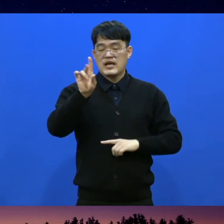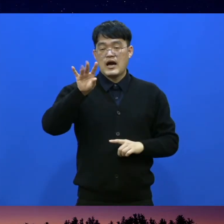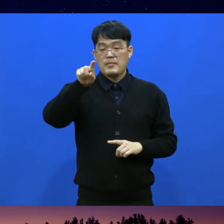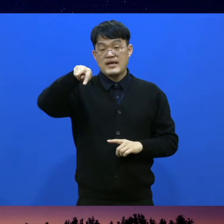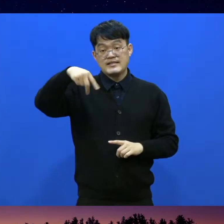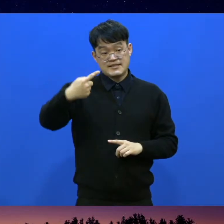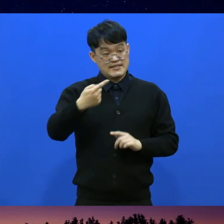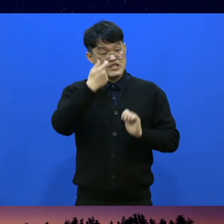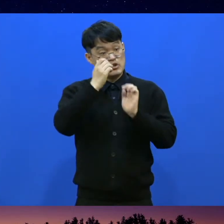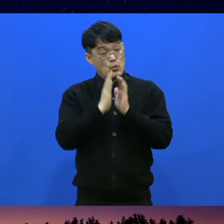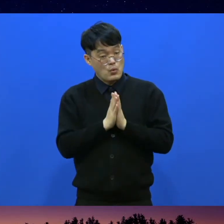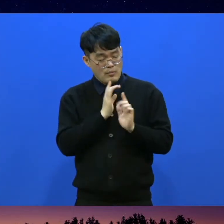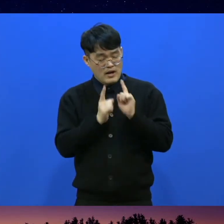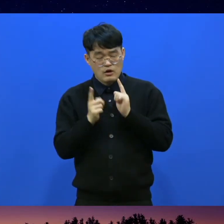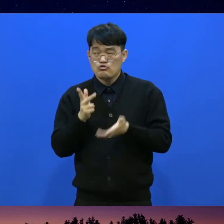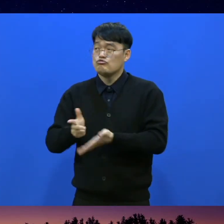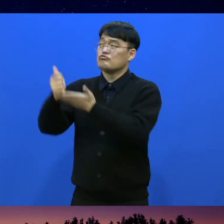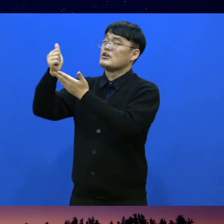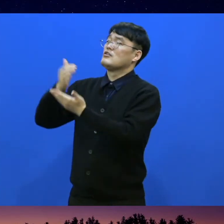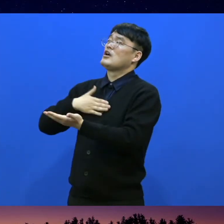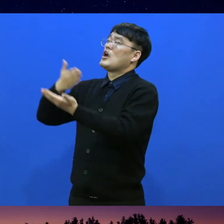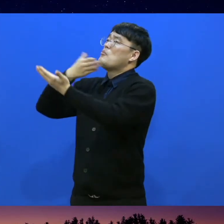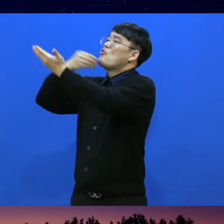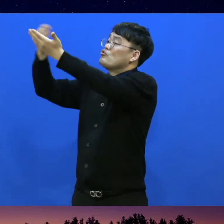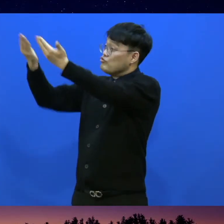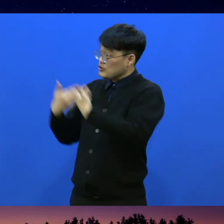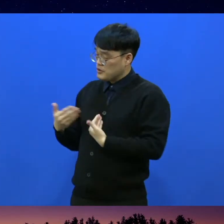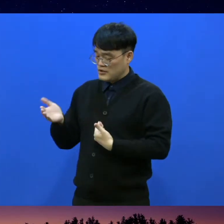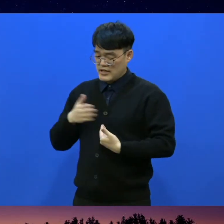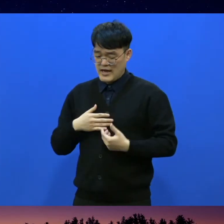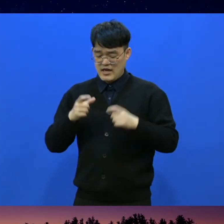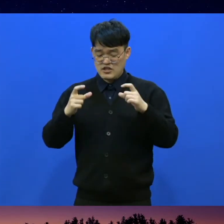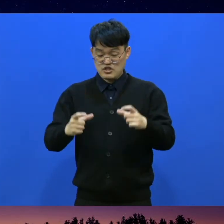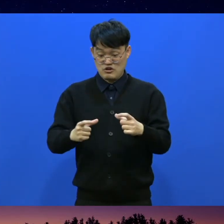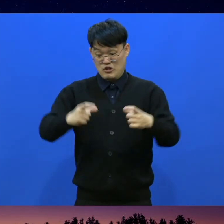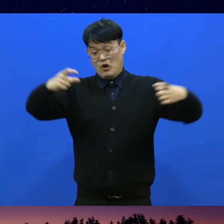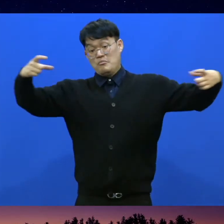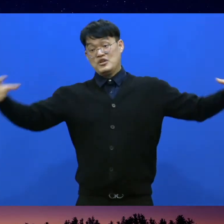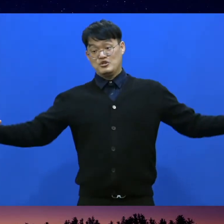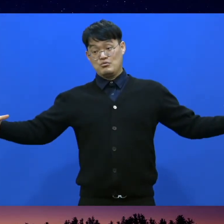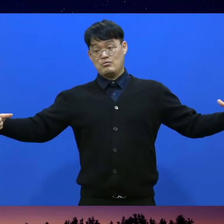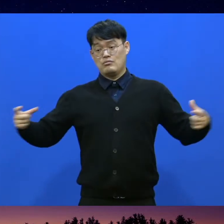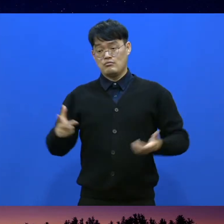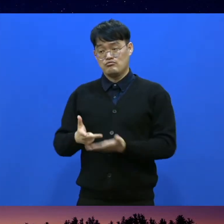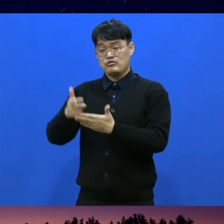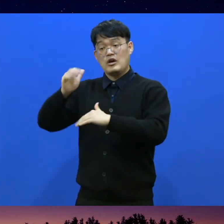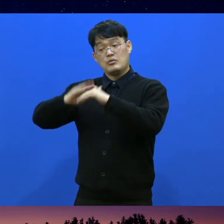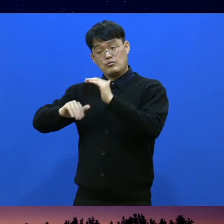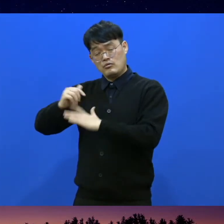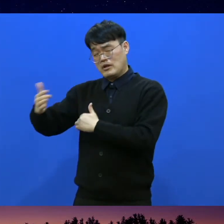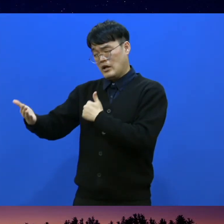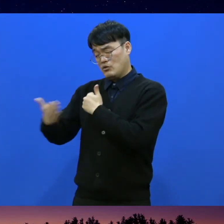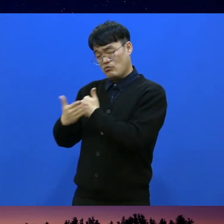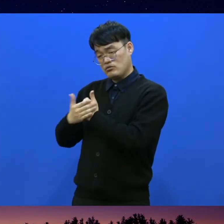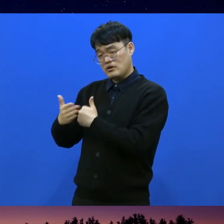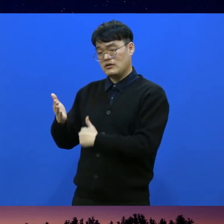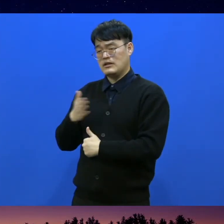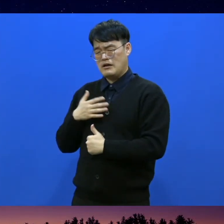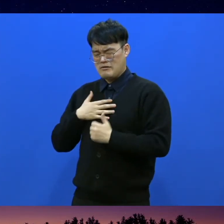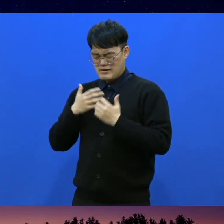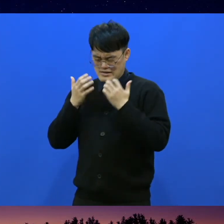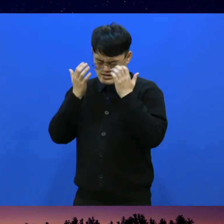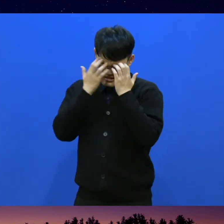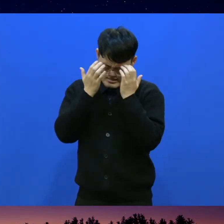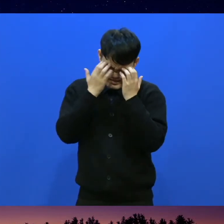아뢰어 이르되 주께서 내게 복을 주시려거든 나의 지역을 넓히시고 주의 손으로 나를 도우서 나로 화를 하는